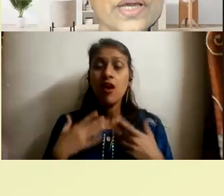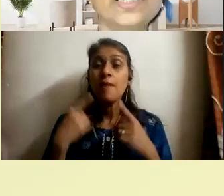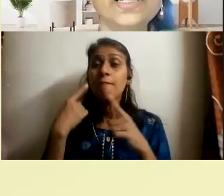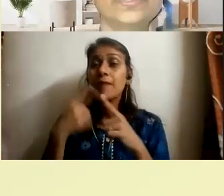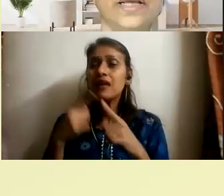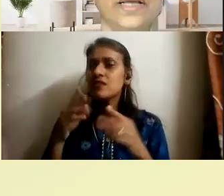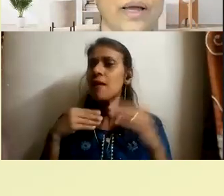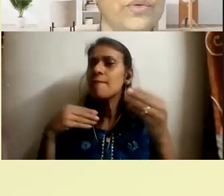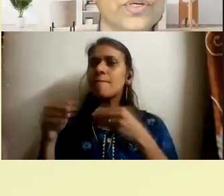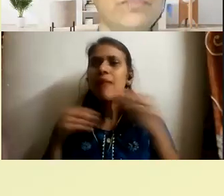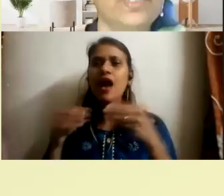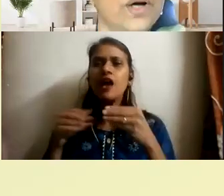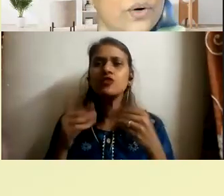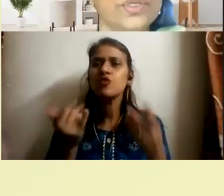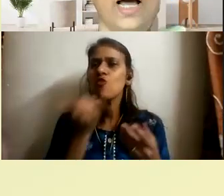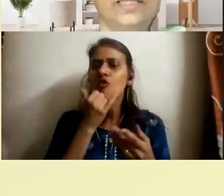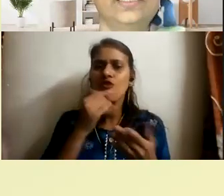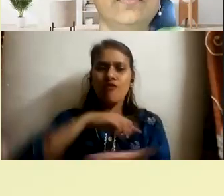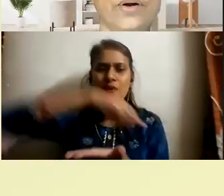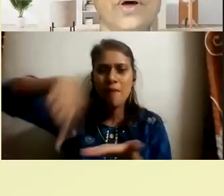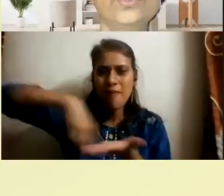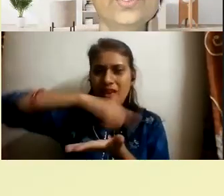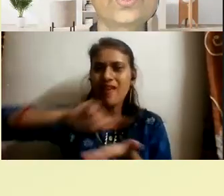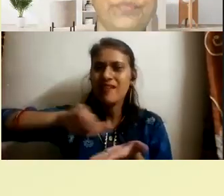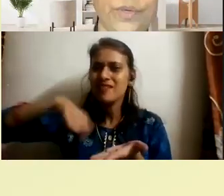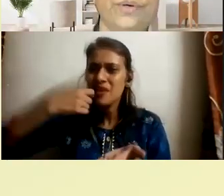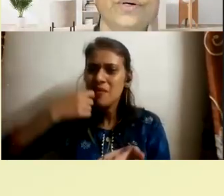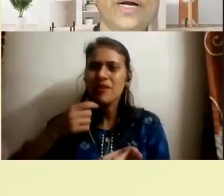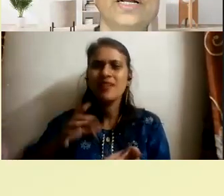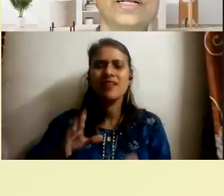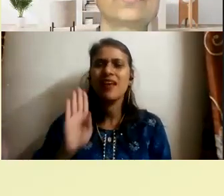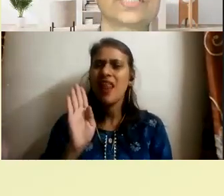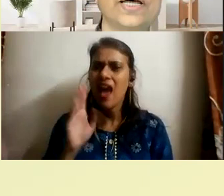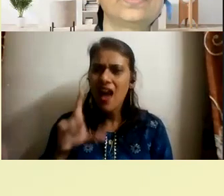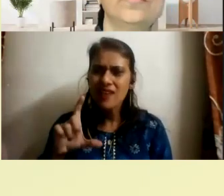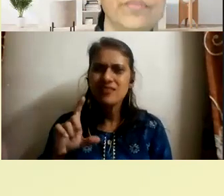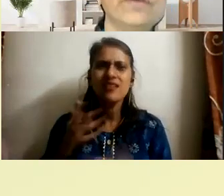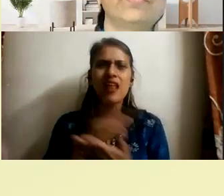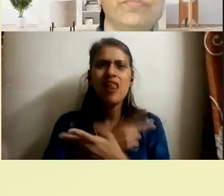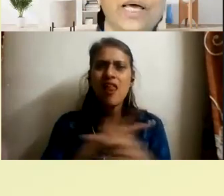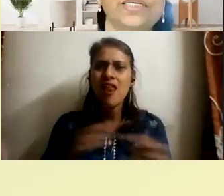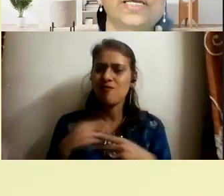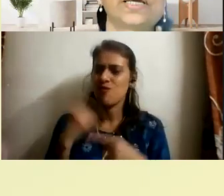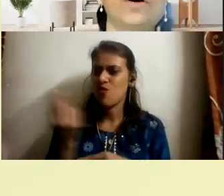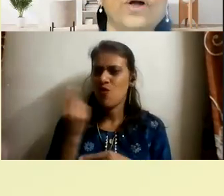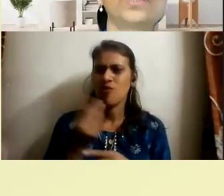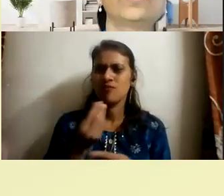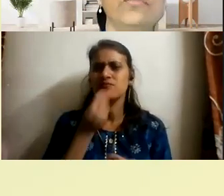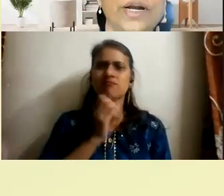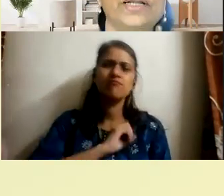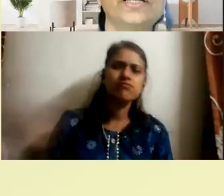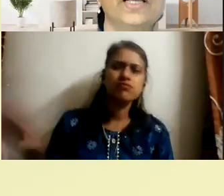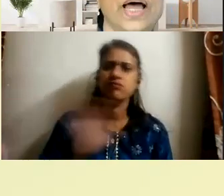के कटलरी है, हम लोग सब उससे आदि हैं. वी आर ऑल यूज टू यू नो कटलरीज विच आर मेड फ्रॉम प्लास्टिक और नॉट